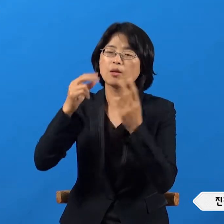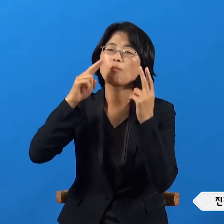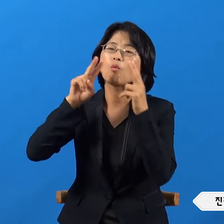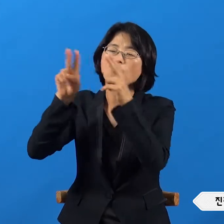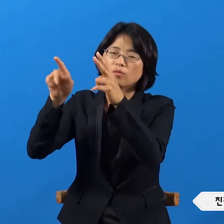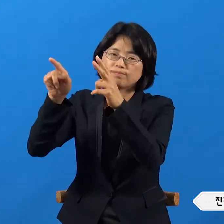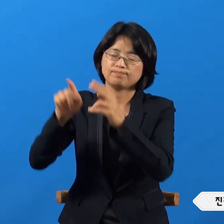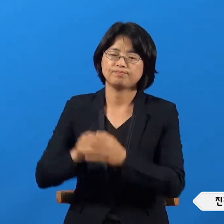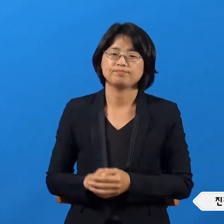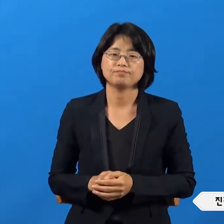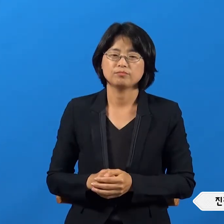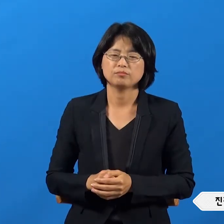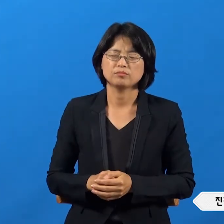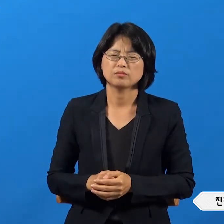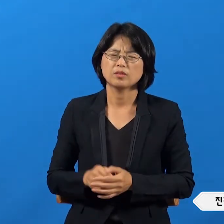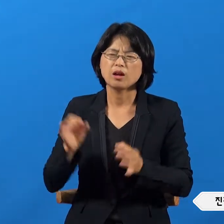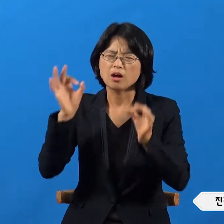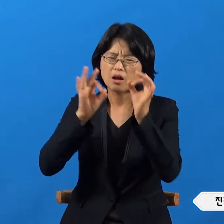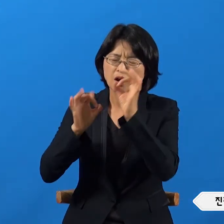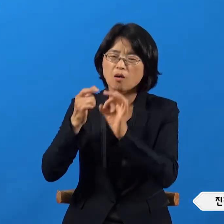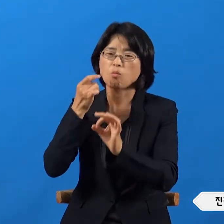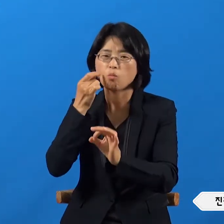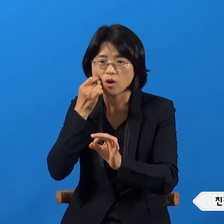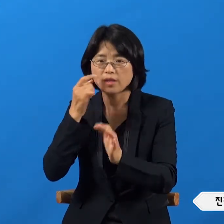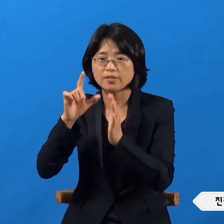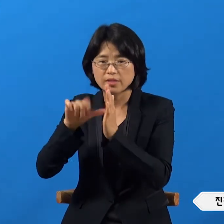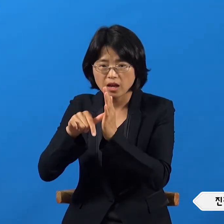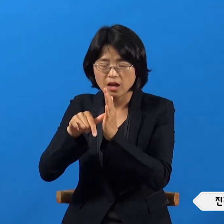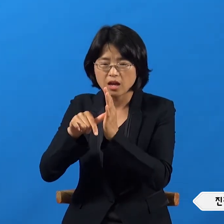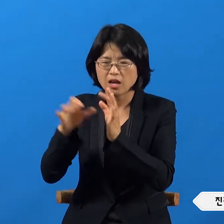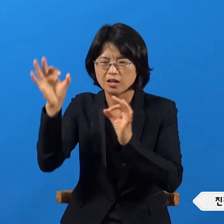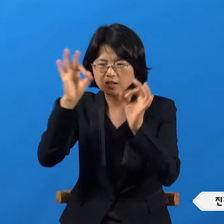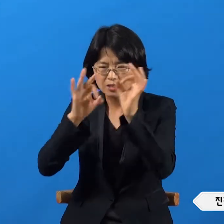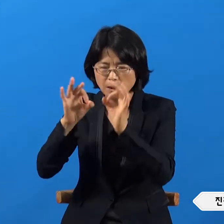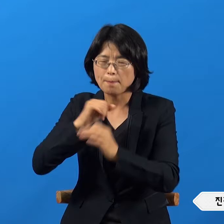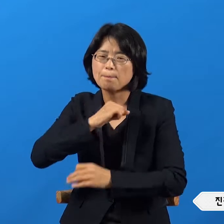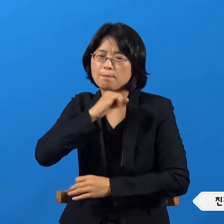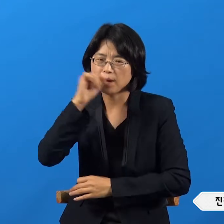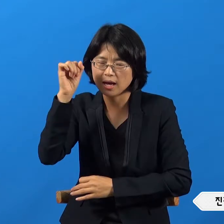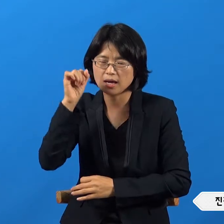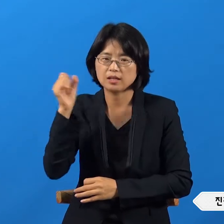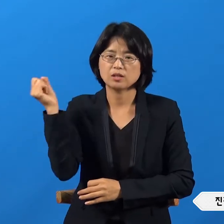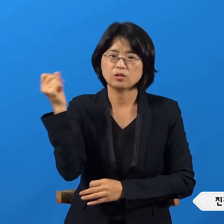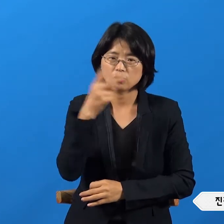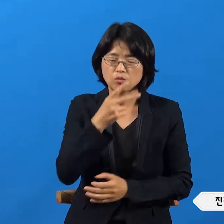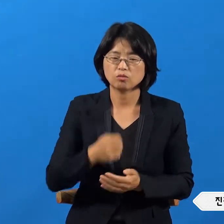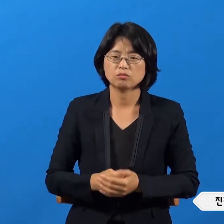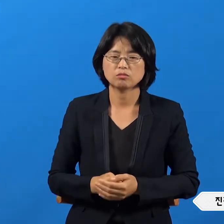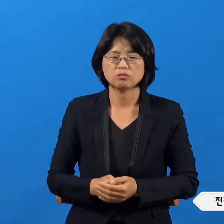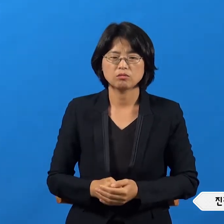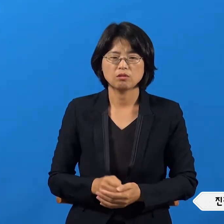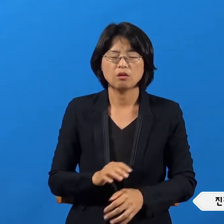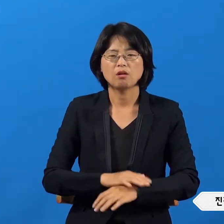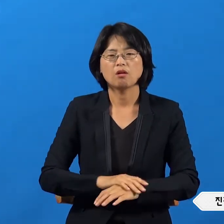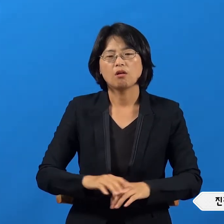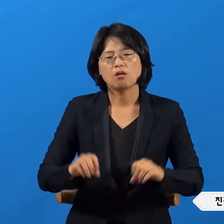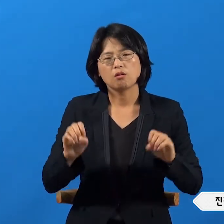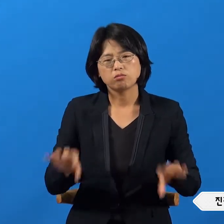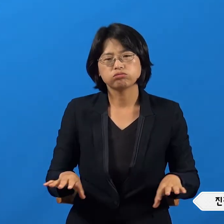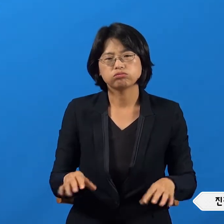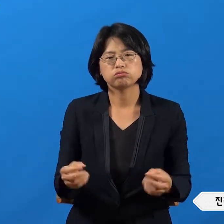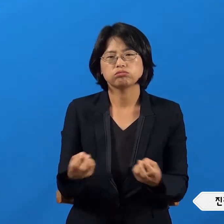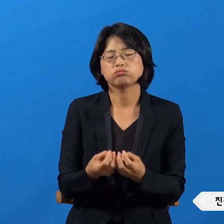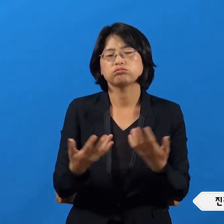상황에서 구하게 하는 것, 우리가 정말 아무것도 할 수 없는 상황에서 하나님께 매달릴 수 있는